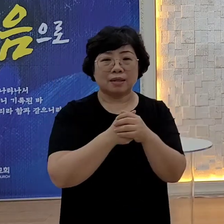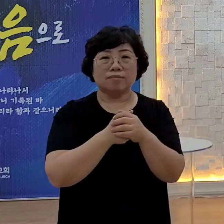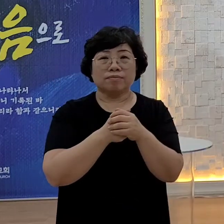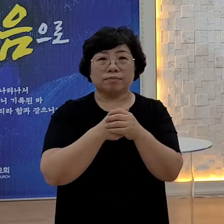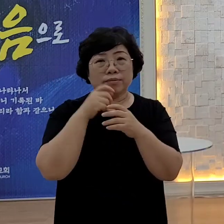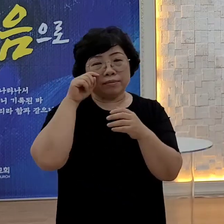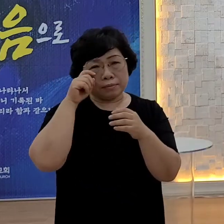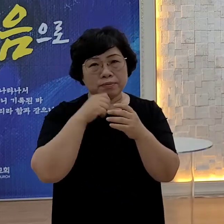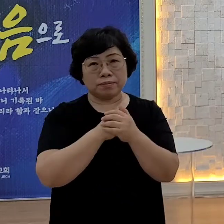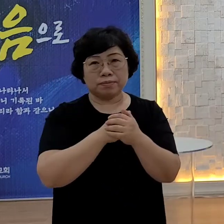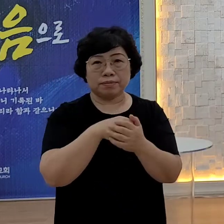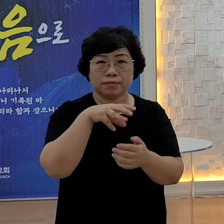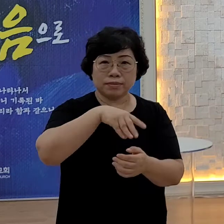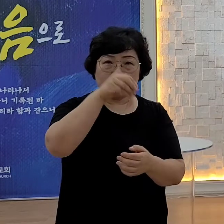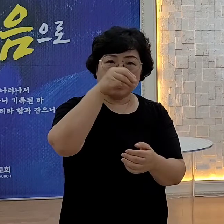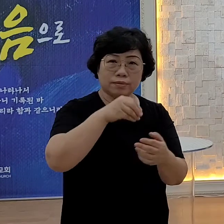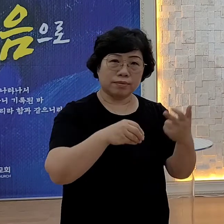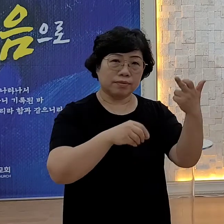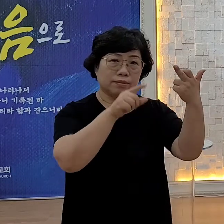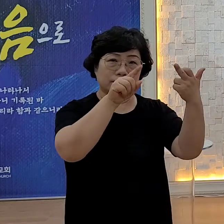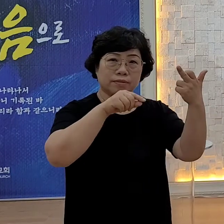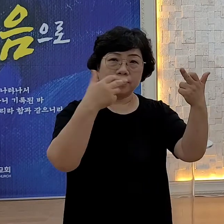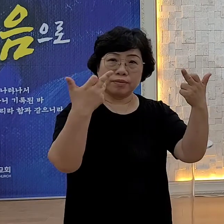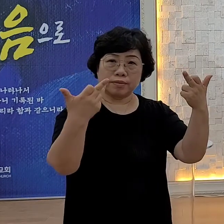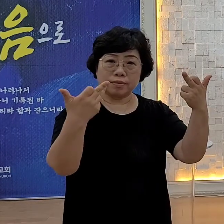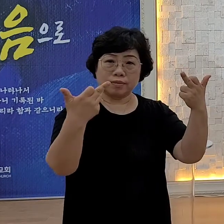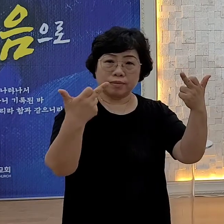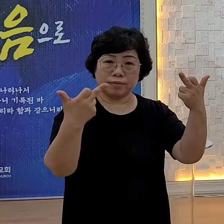예, 창세기 17장 17절.